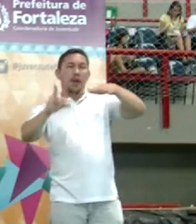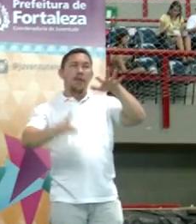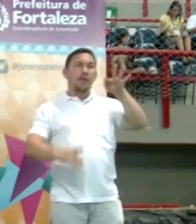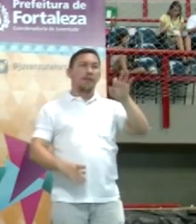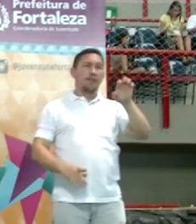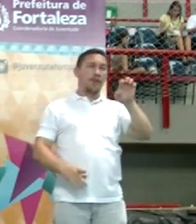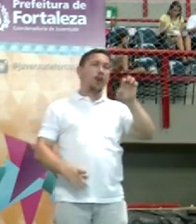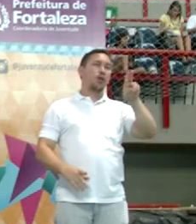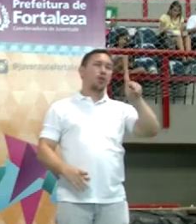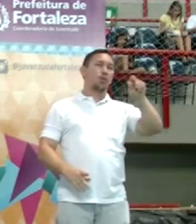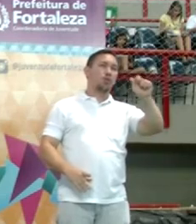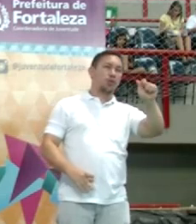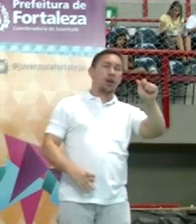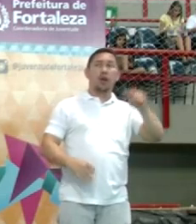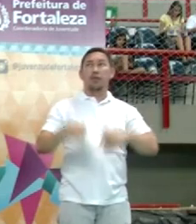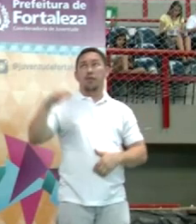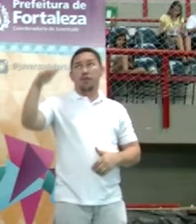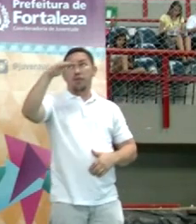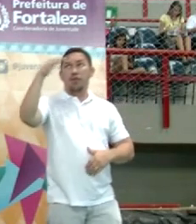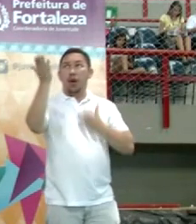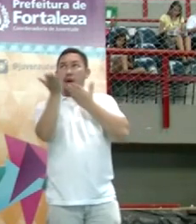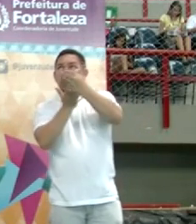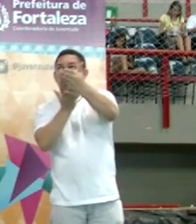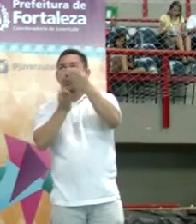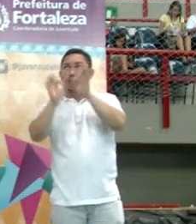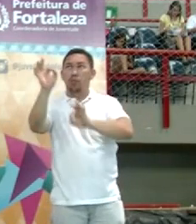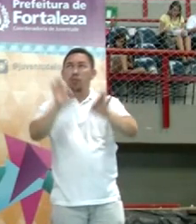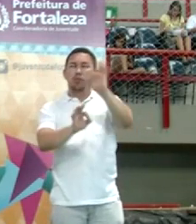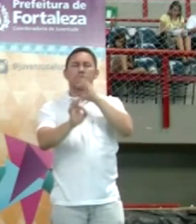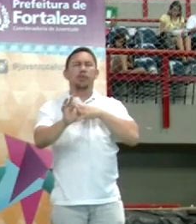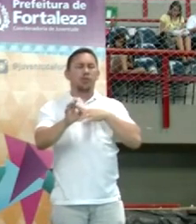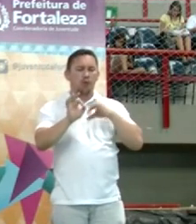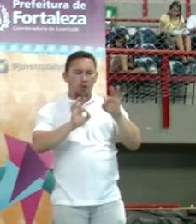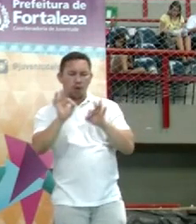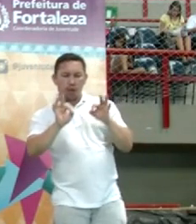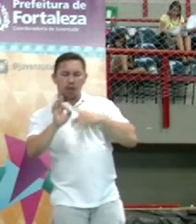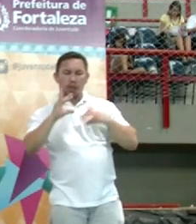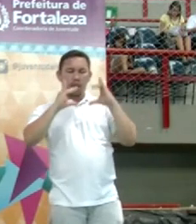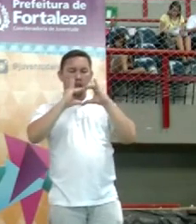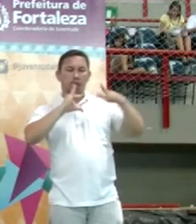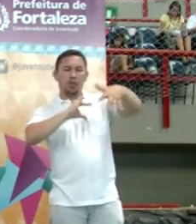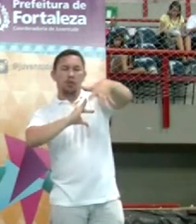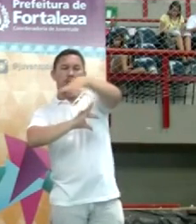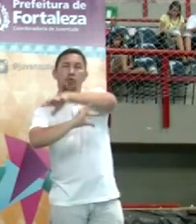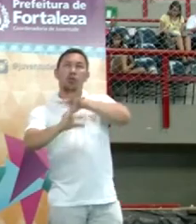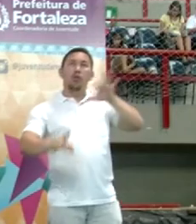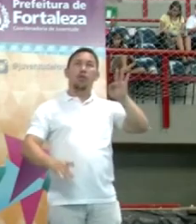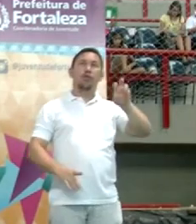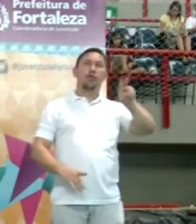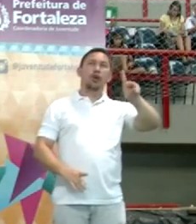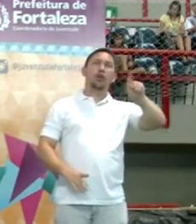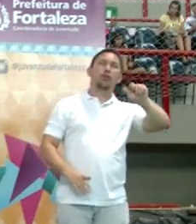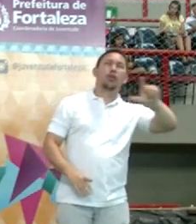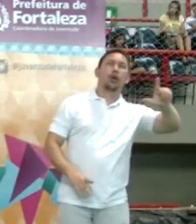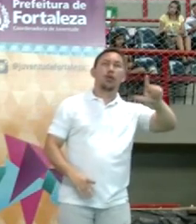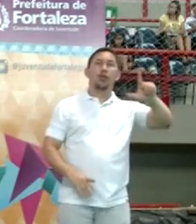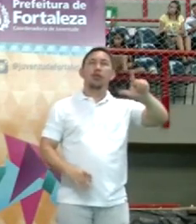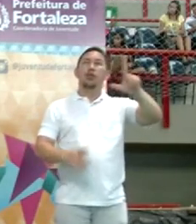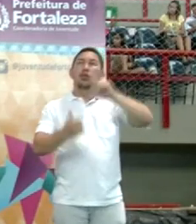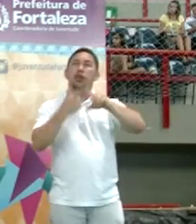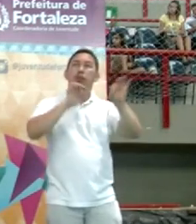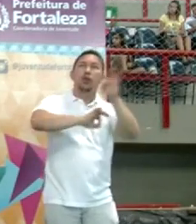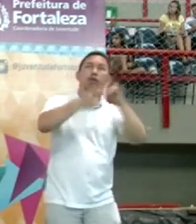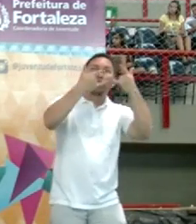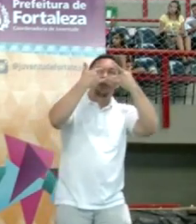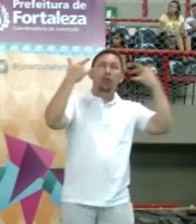baixa Idade Média. A gente vai começar na aula de hoje montando o feudalismo e vai terminar a aula de hoje montando o capitalismo